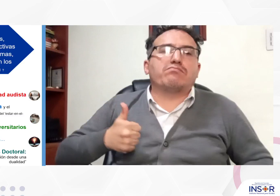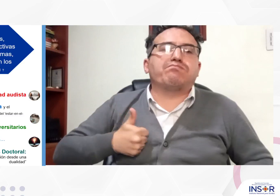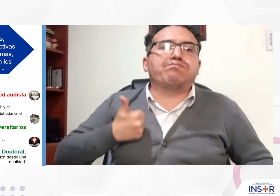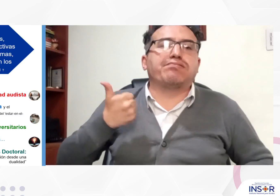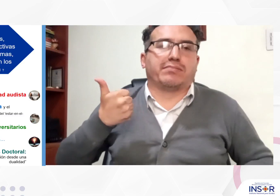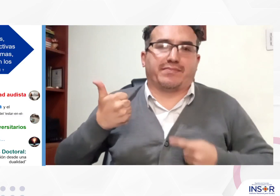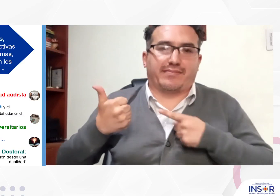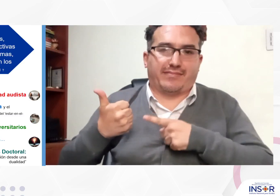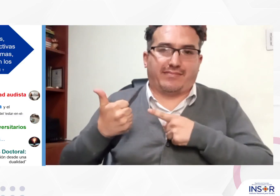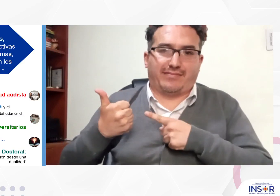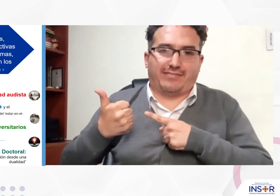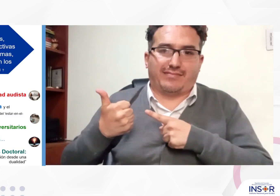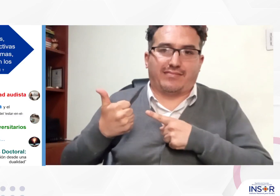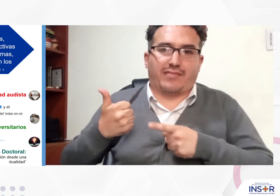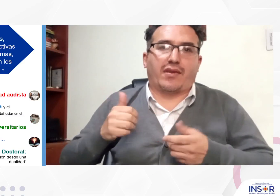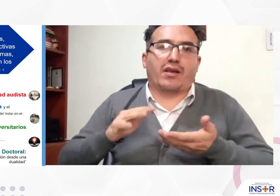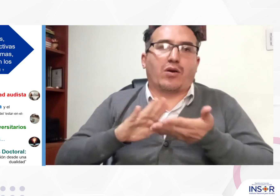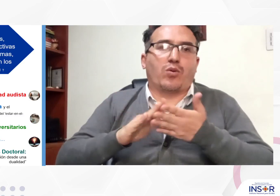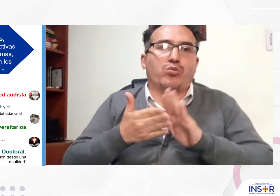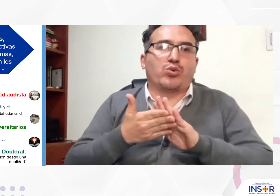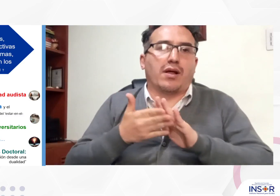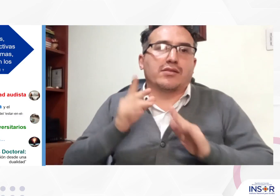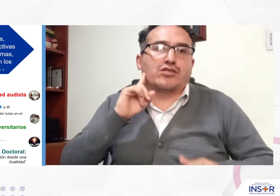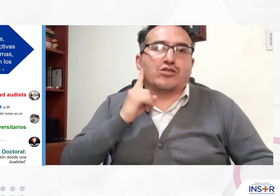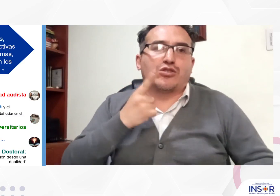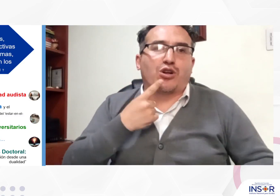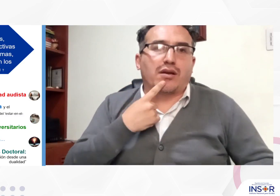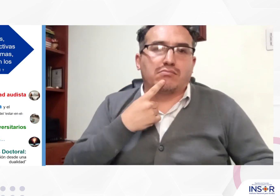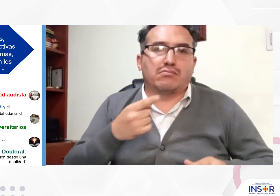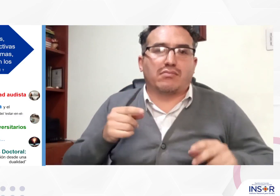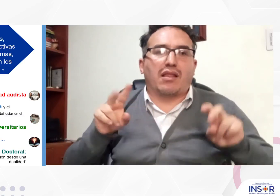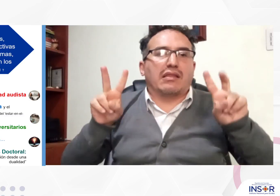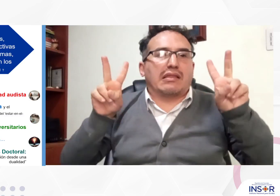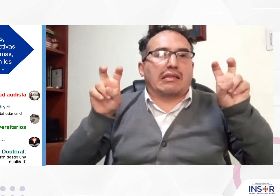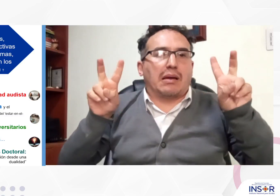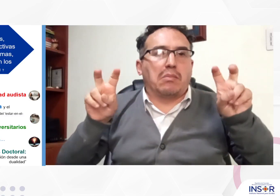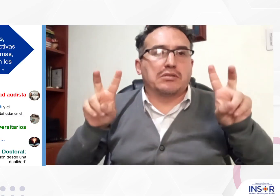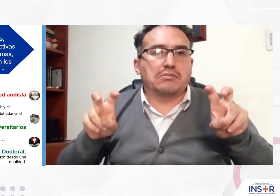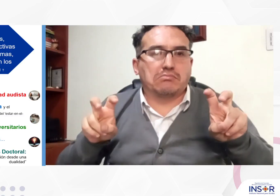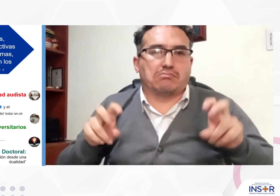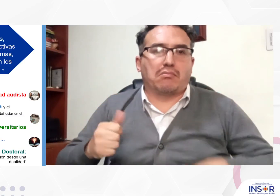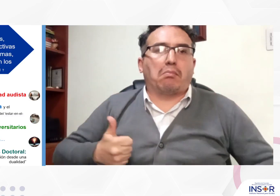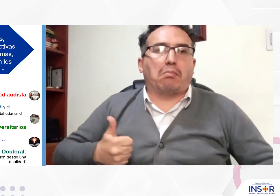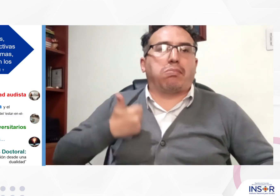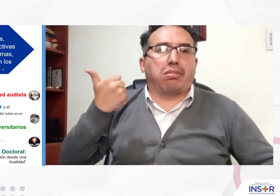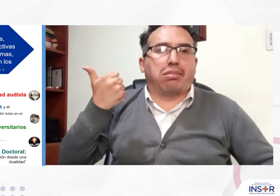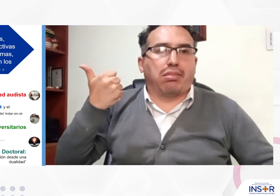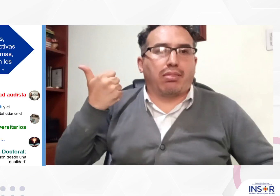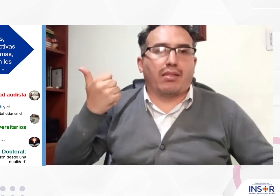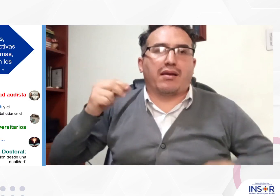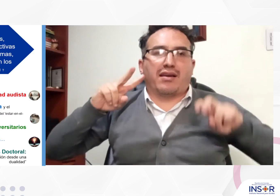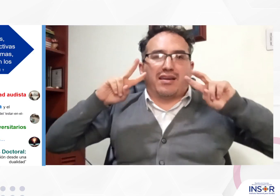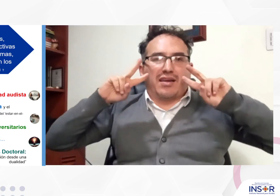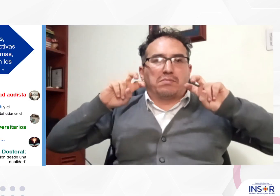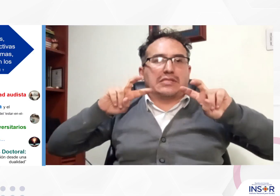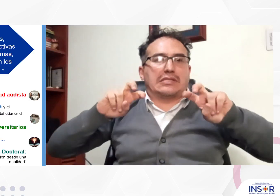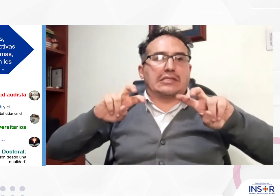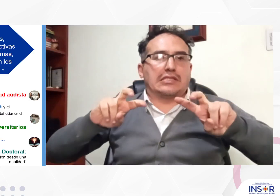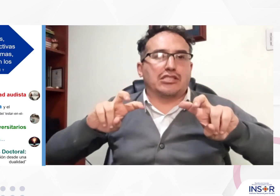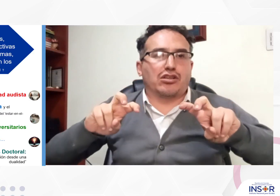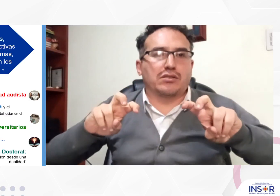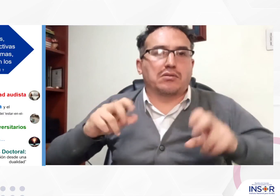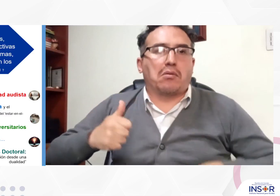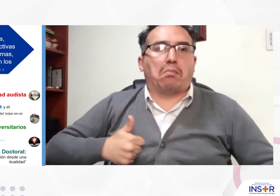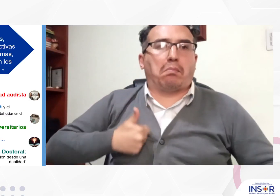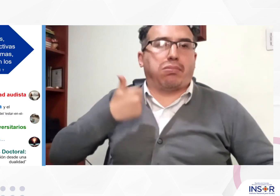a esos episodios donde las personas oyentes toman provecho de la comunidad sorda y en ese aprovechamiento se